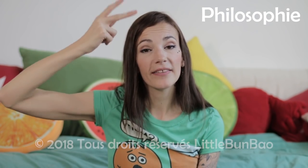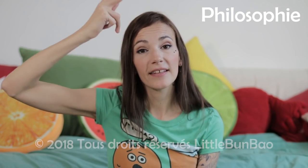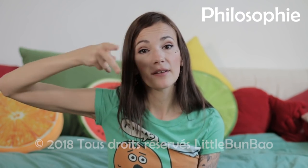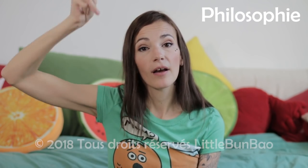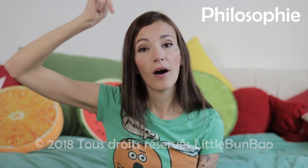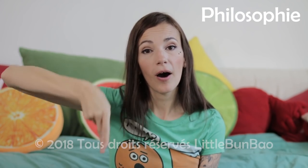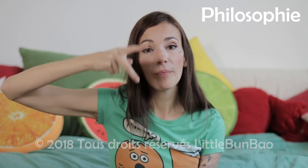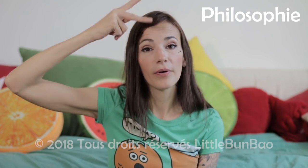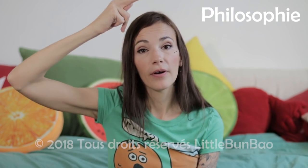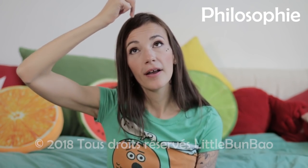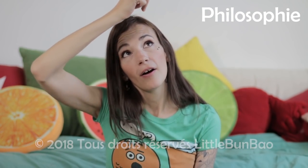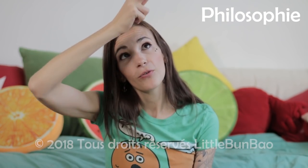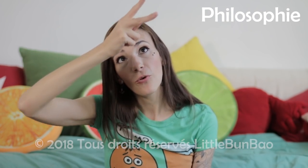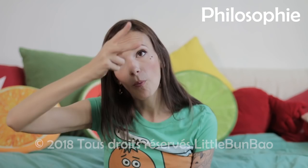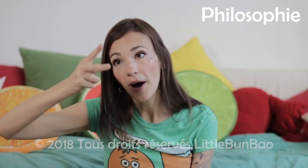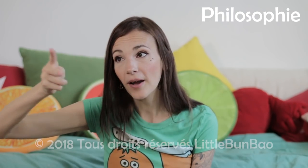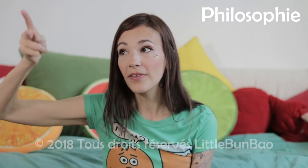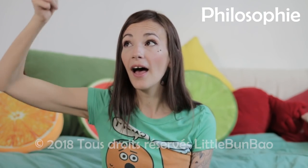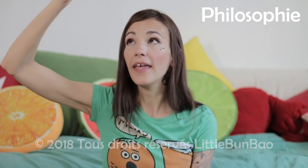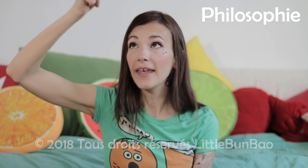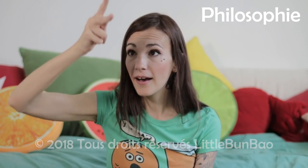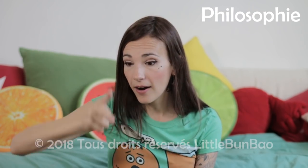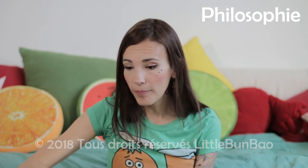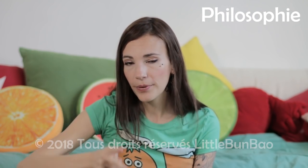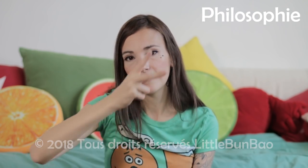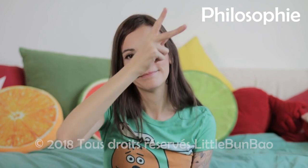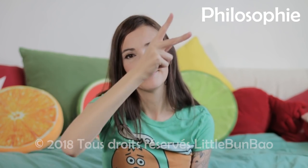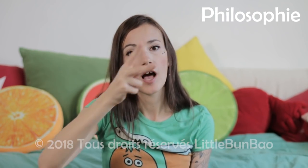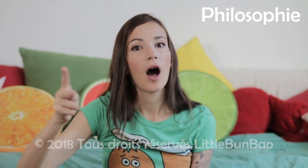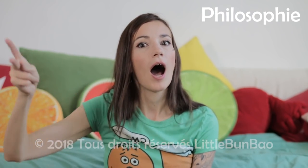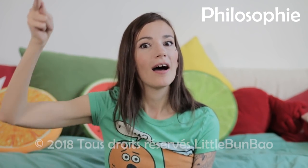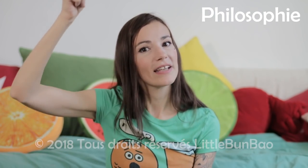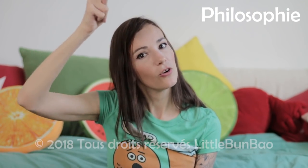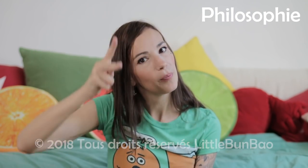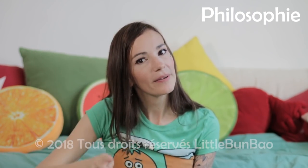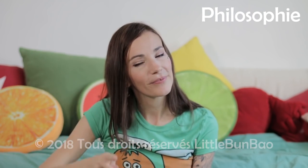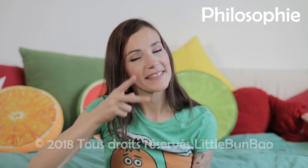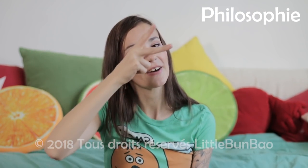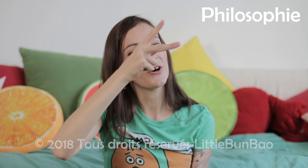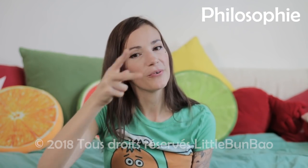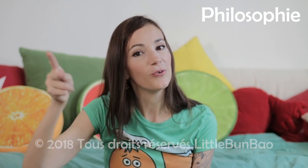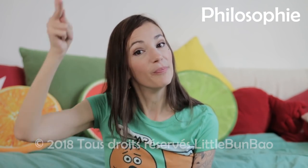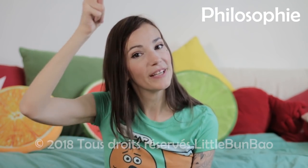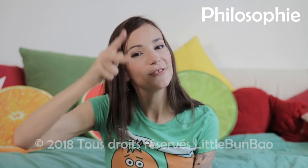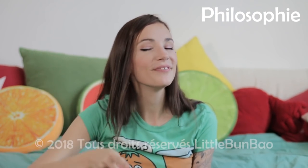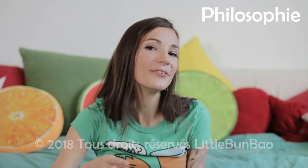tête. Hop. Donc on part comme ça et hop. Avec le P, on est d'accord. Le P de